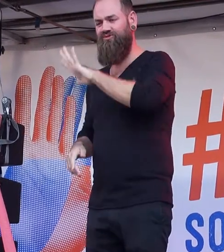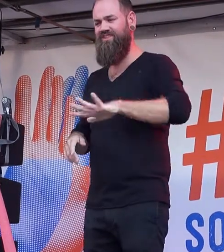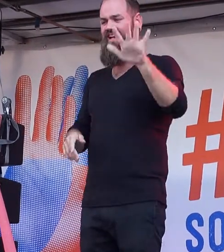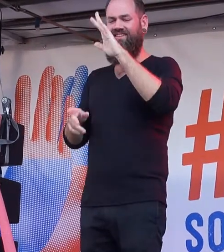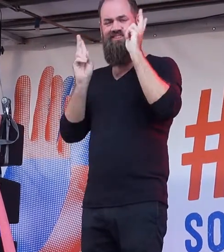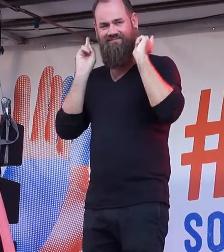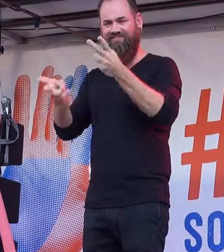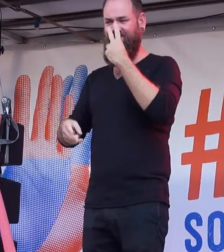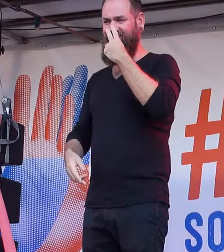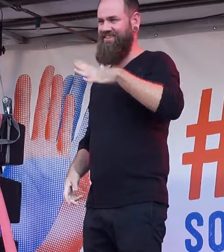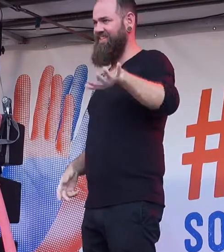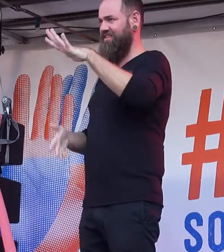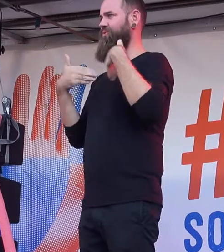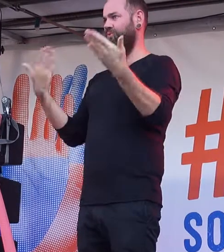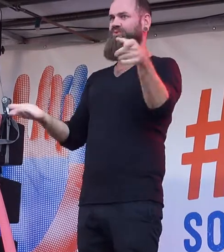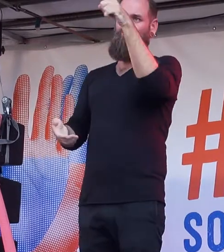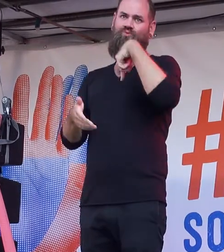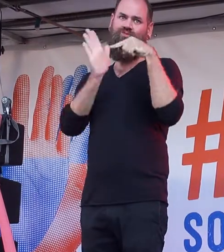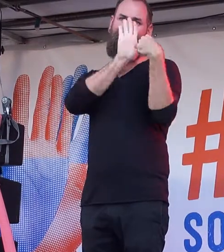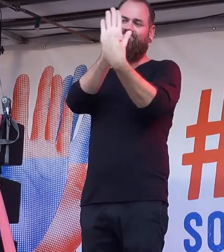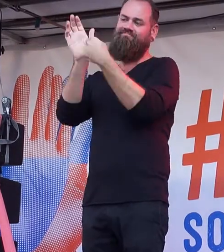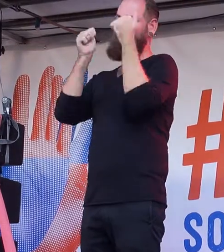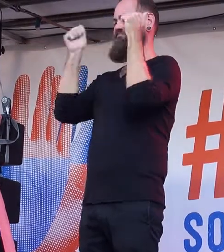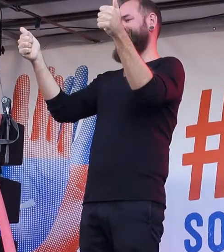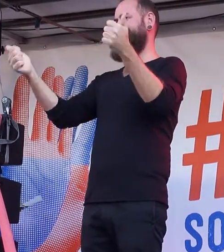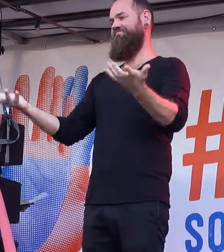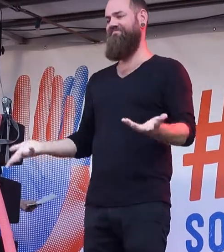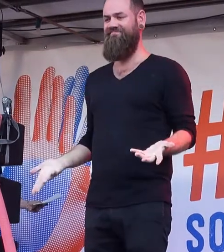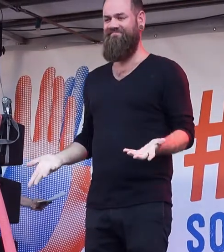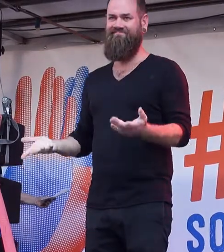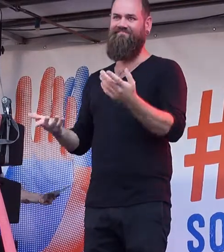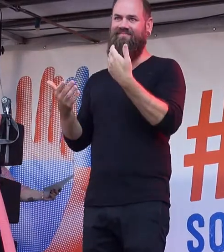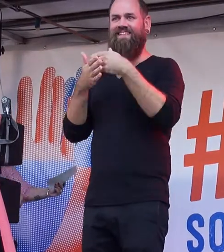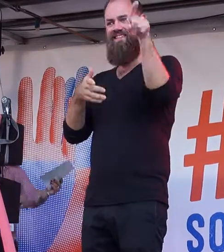Also nochmal ein ganz, ganz großes Dankeschön, dass ihr alle hier seid.